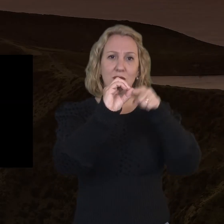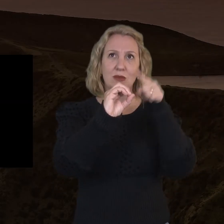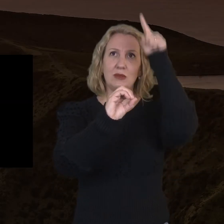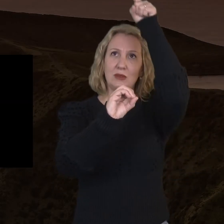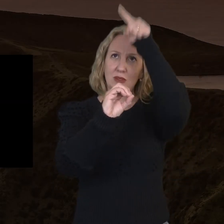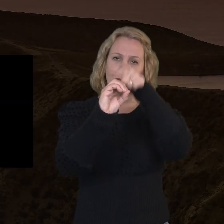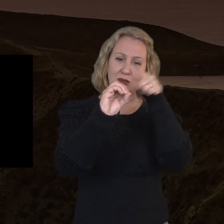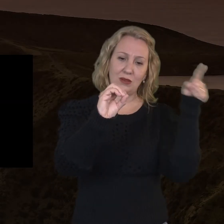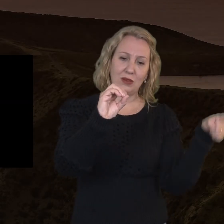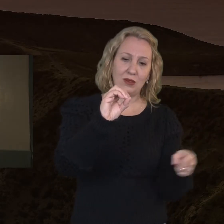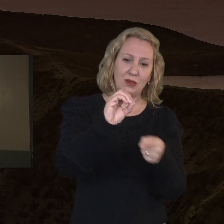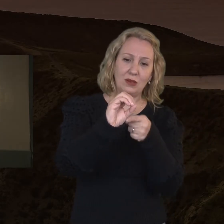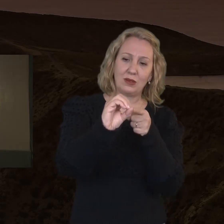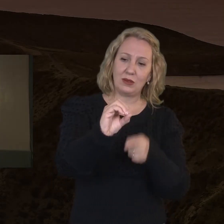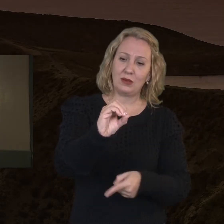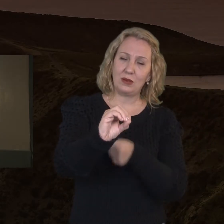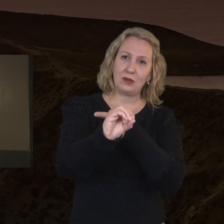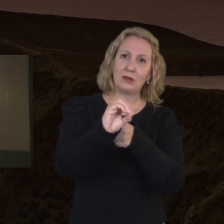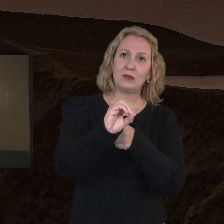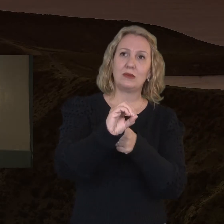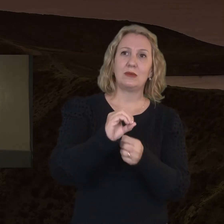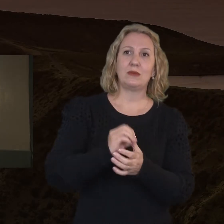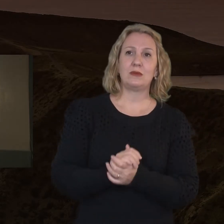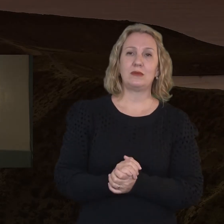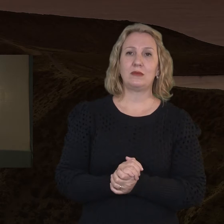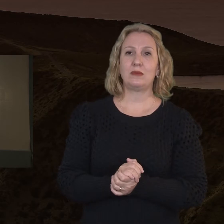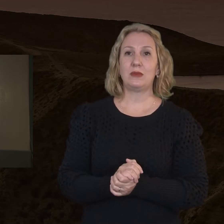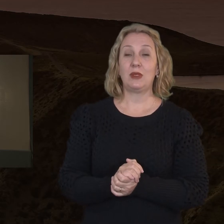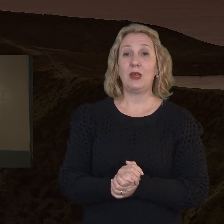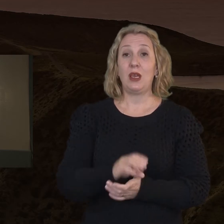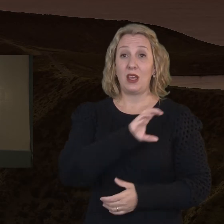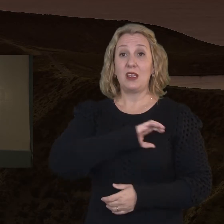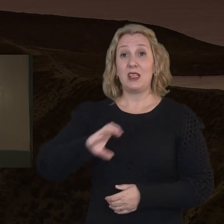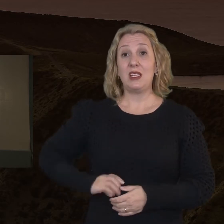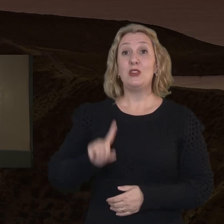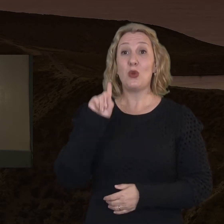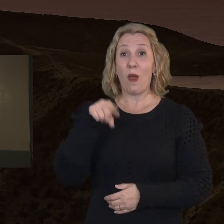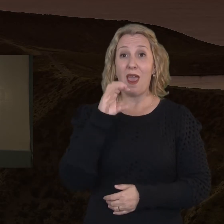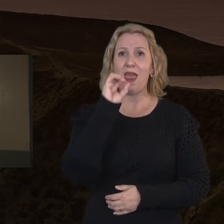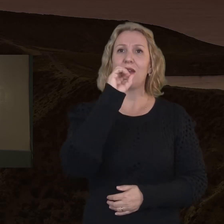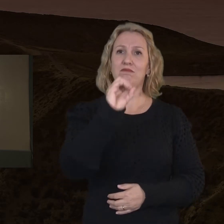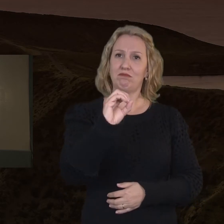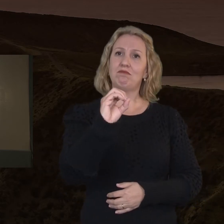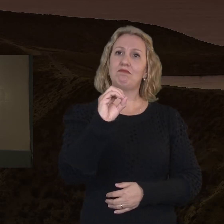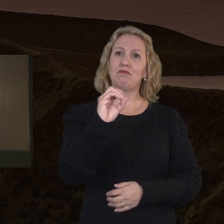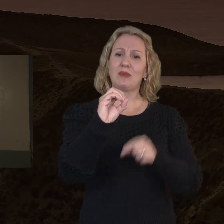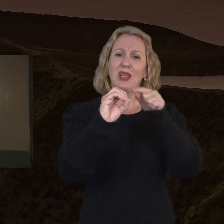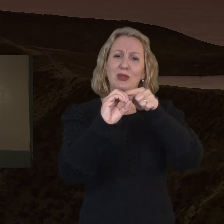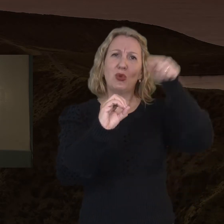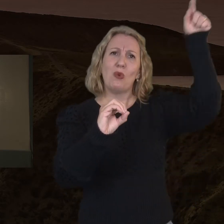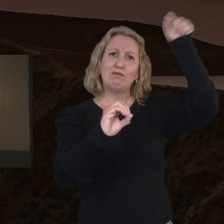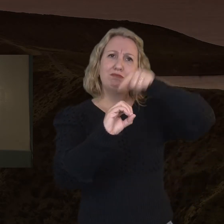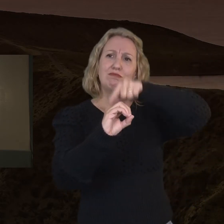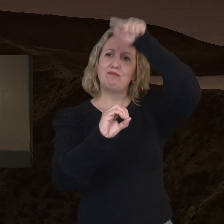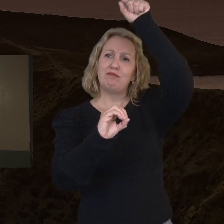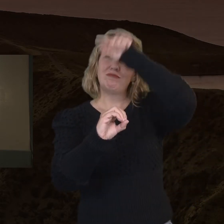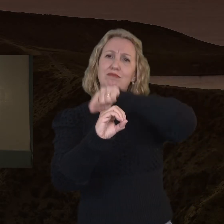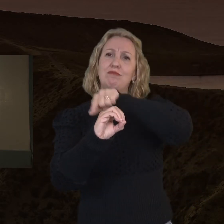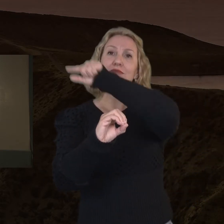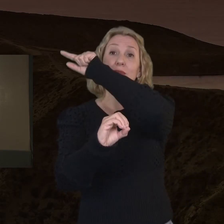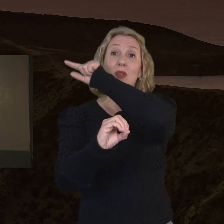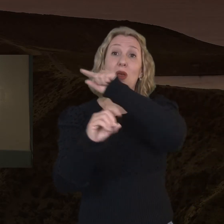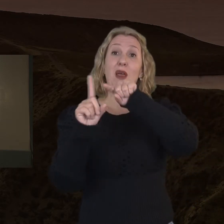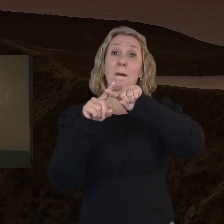coisas cristal centro cristo também a circunferência e aqui tão todos os raios todas as coisas